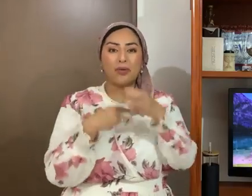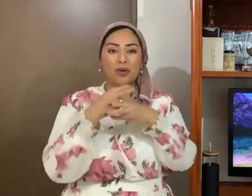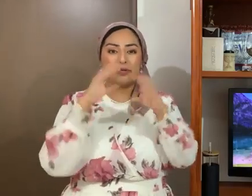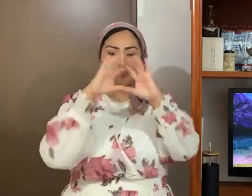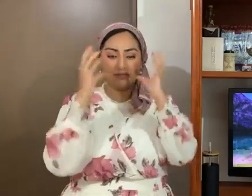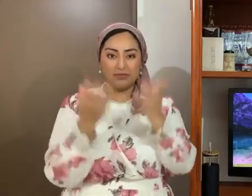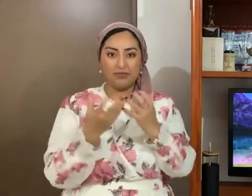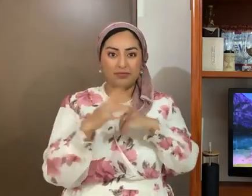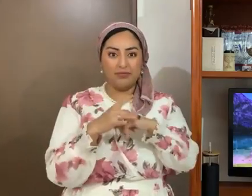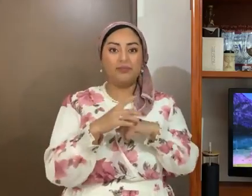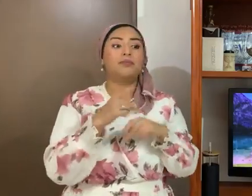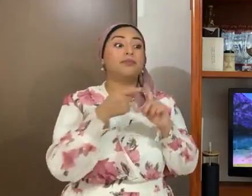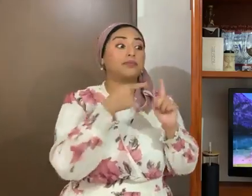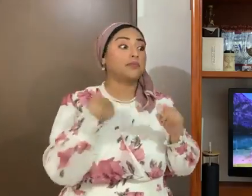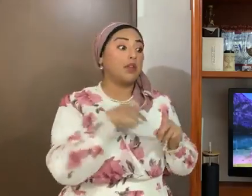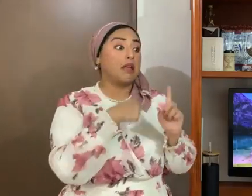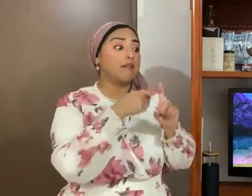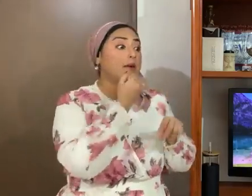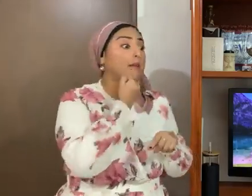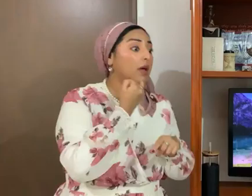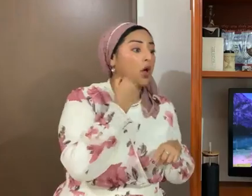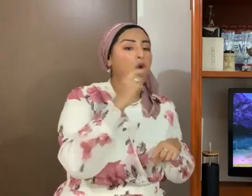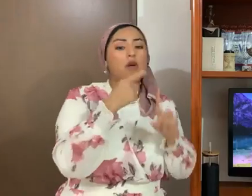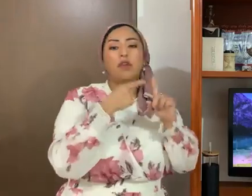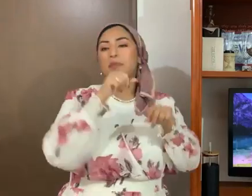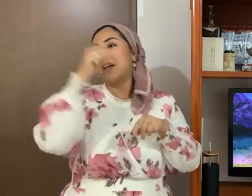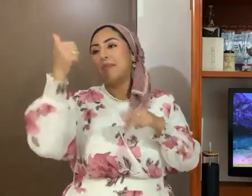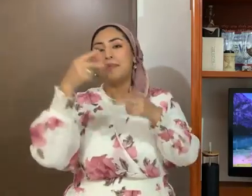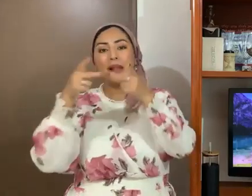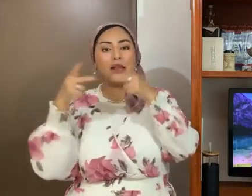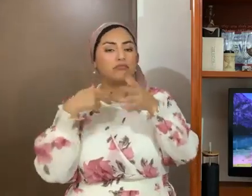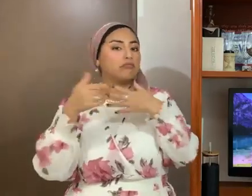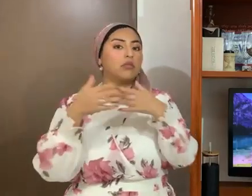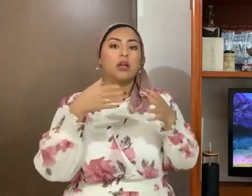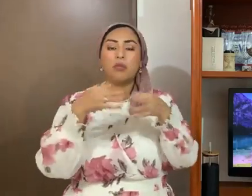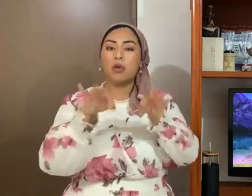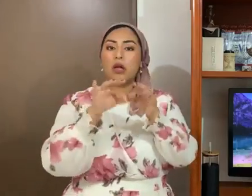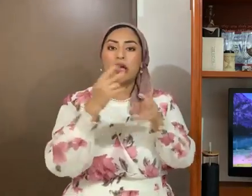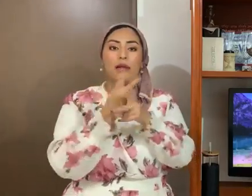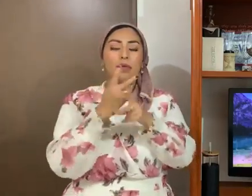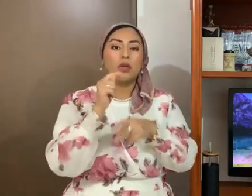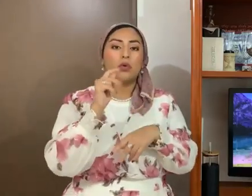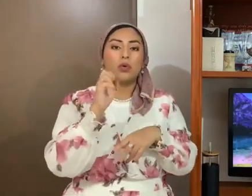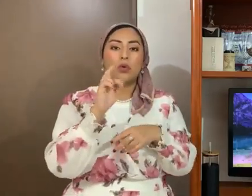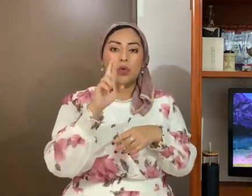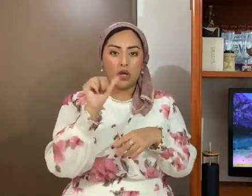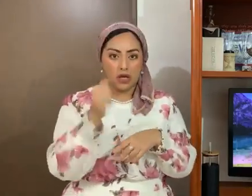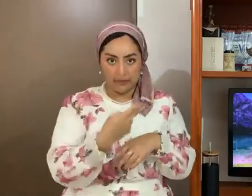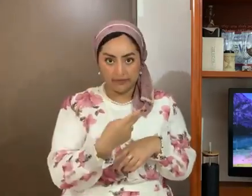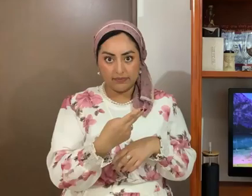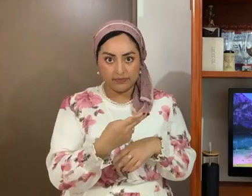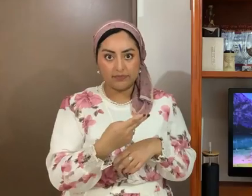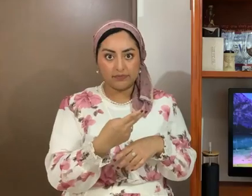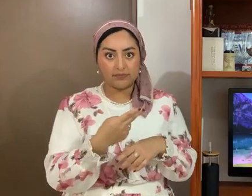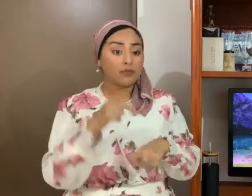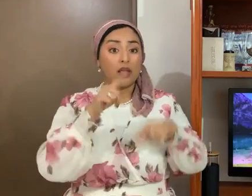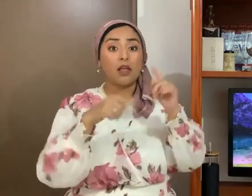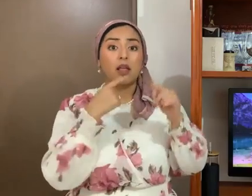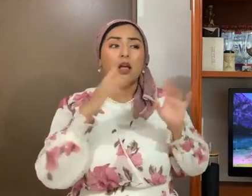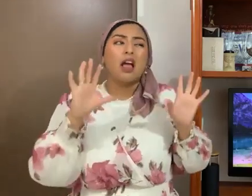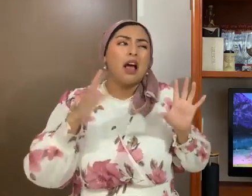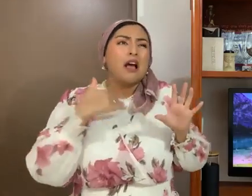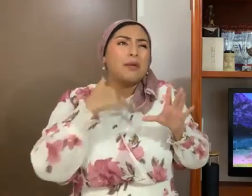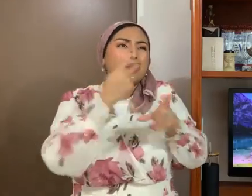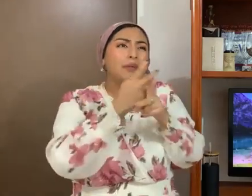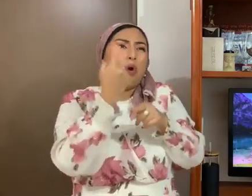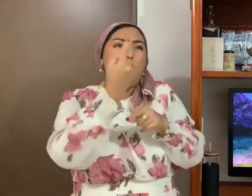planeta, seamos de Israel o no sean de Israel, tenemos que guardar la Torá. No hay opción, no es una opción decir voy a guardar las leyes